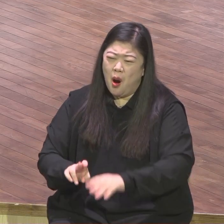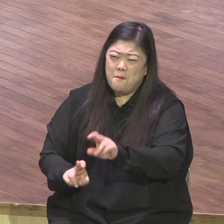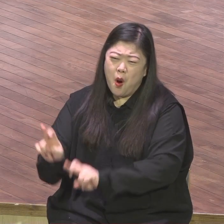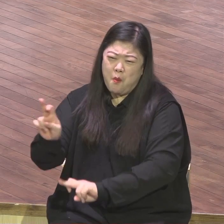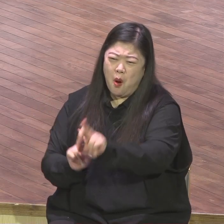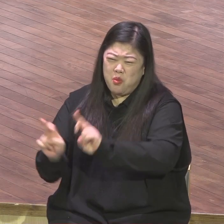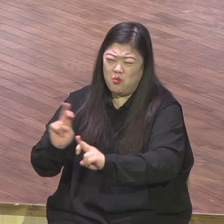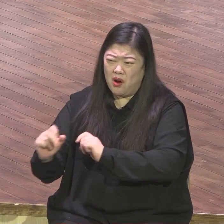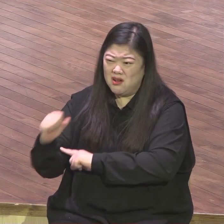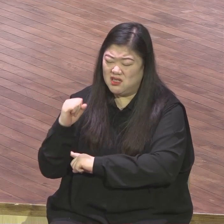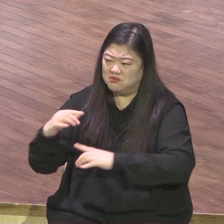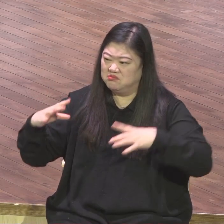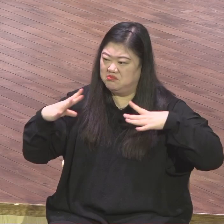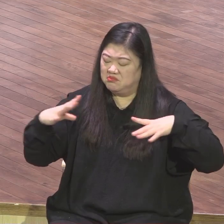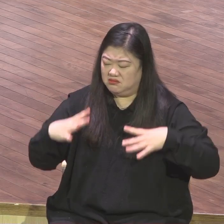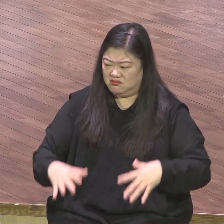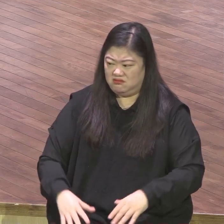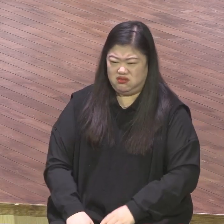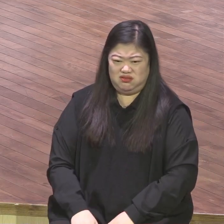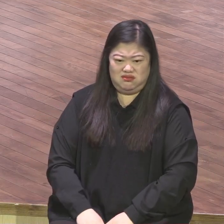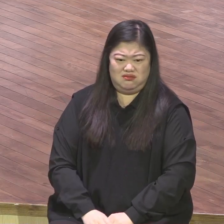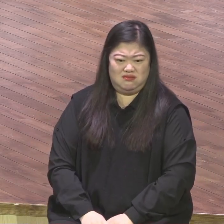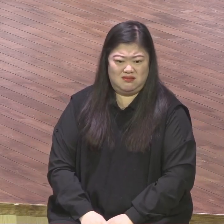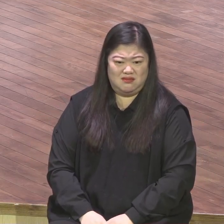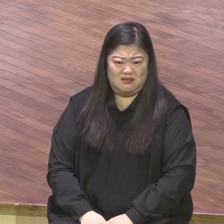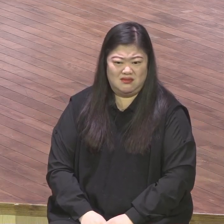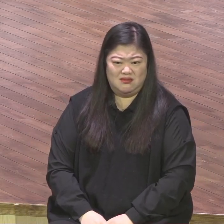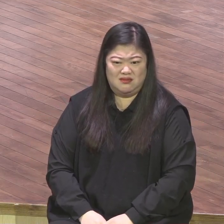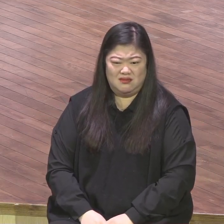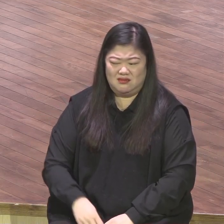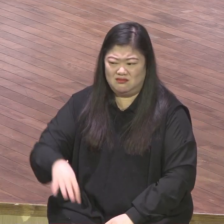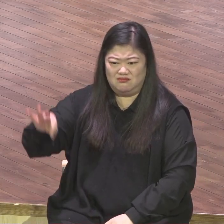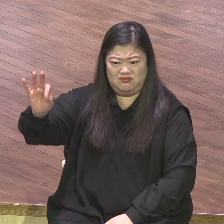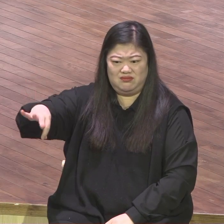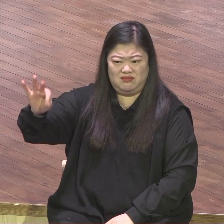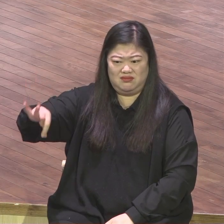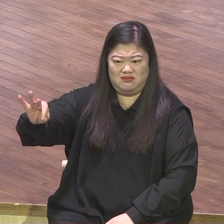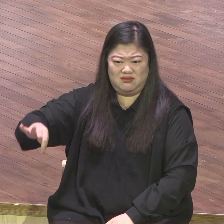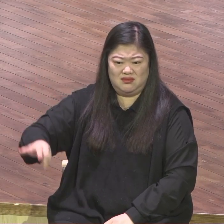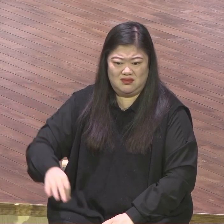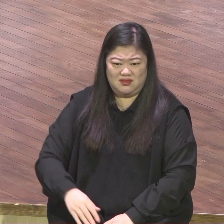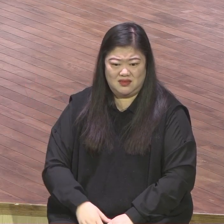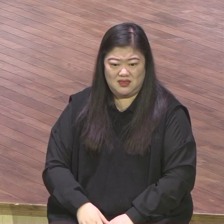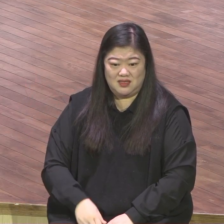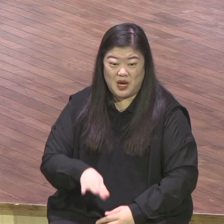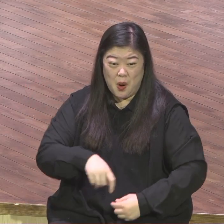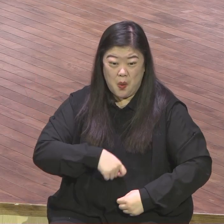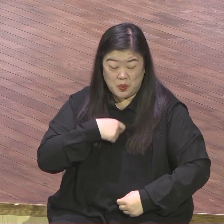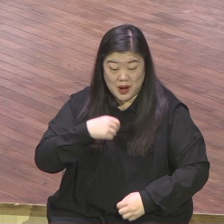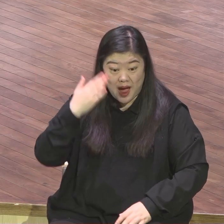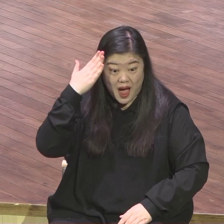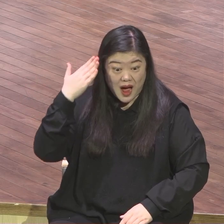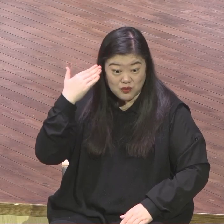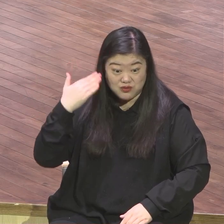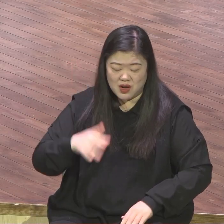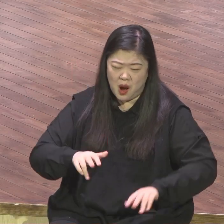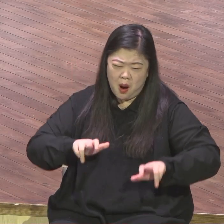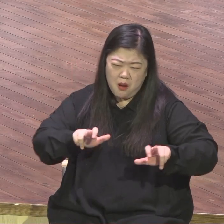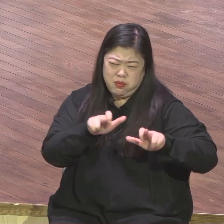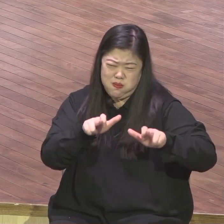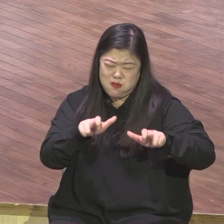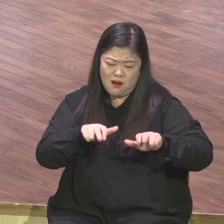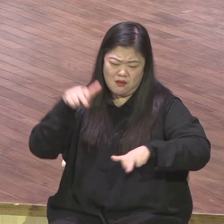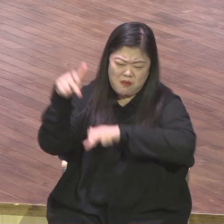해요. 아무 소용도 없는 거예요. 허비만 세는 걸 계속 저러고 있습니다. 눈썹 하나 깠다가 납니다.